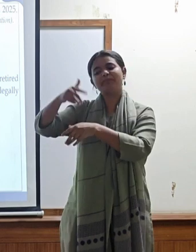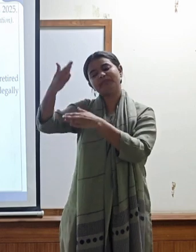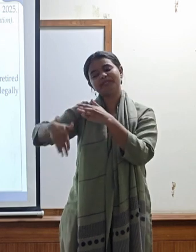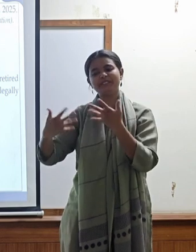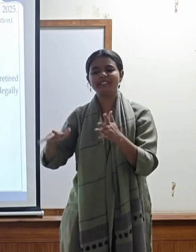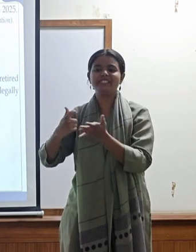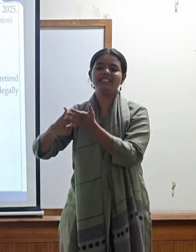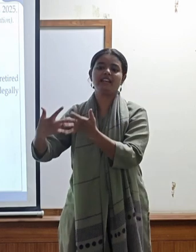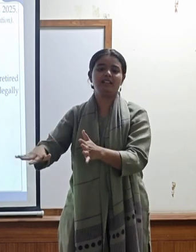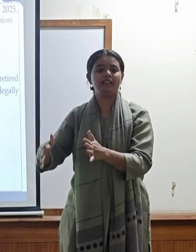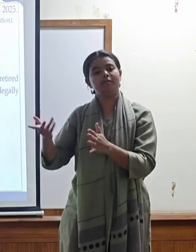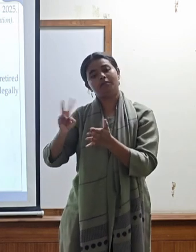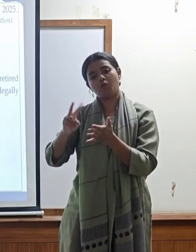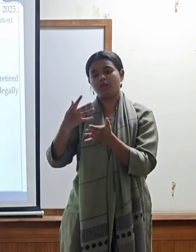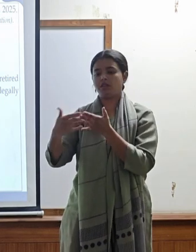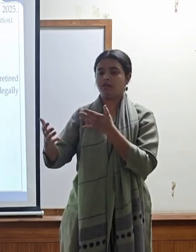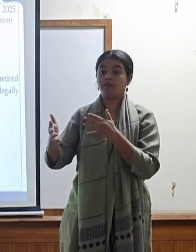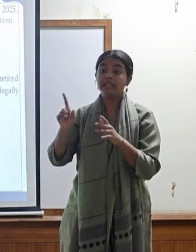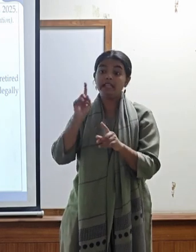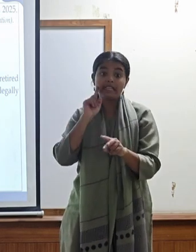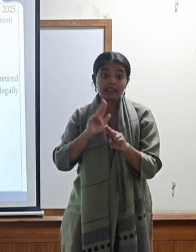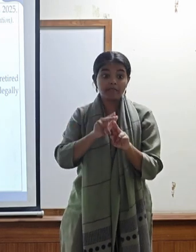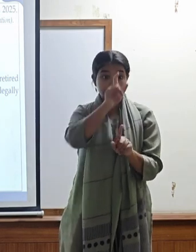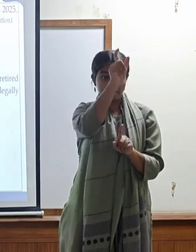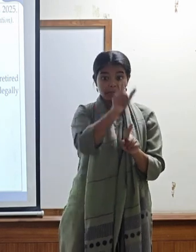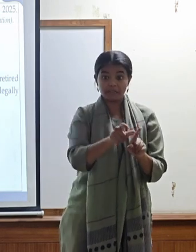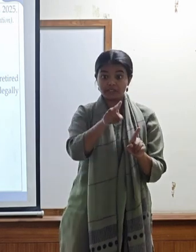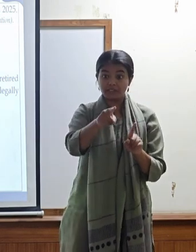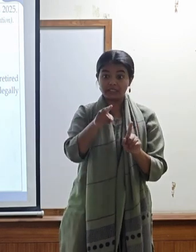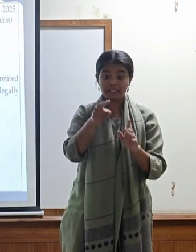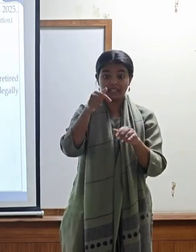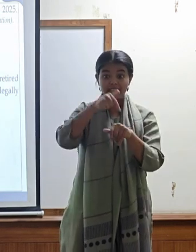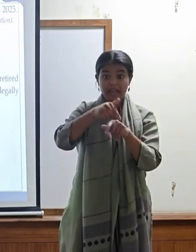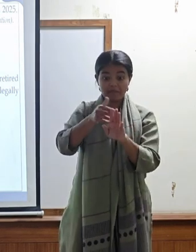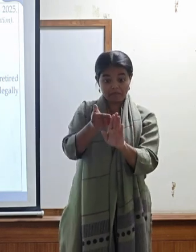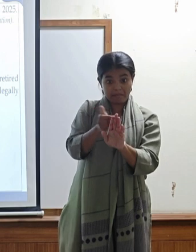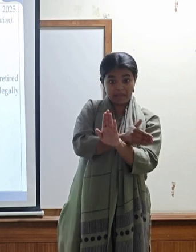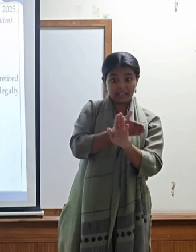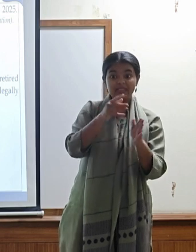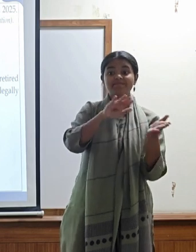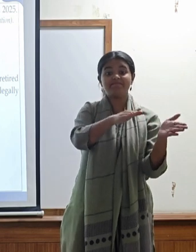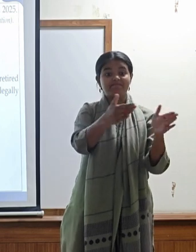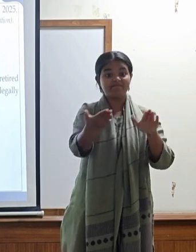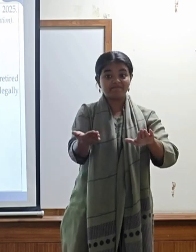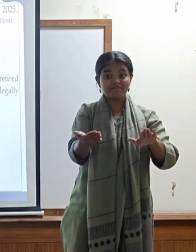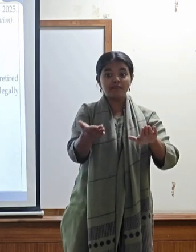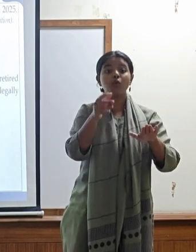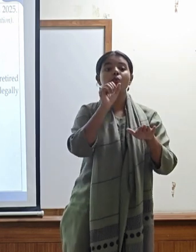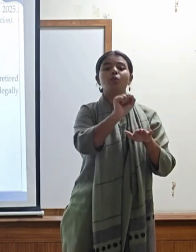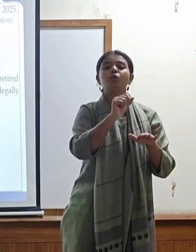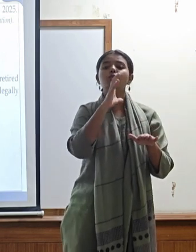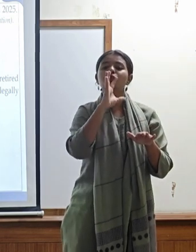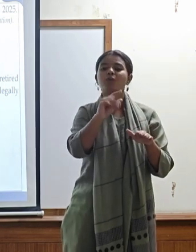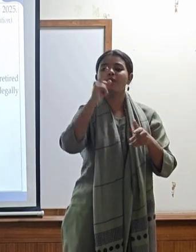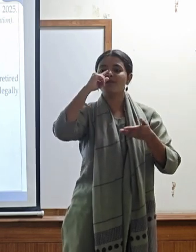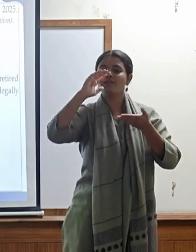अगर सब्सक्राइबर की डेथ हो गई है तो जो उनके लीगली वेडेड स्पाउस हैं वो भी एलिजिबल है